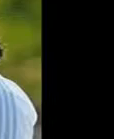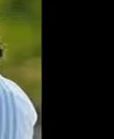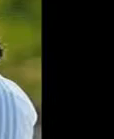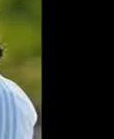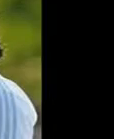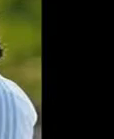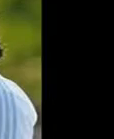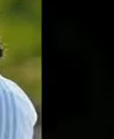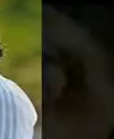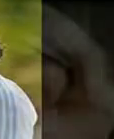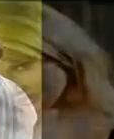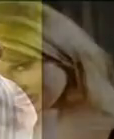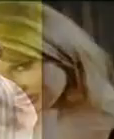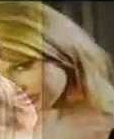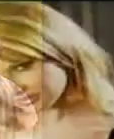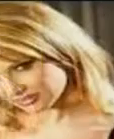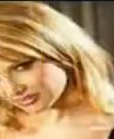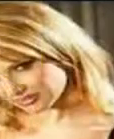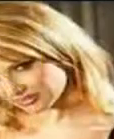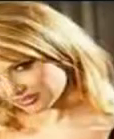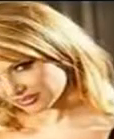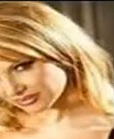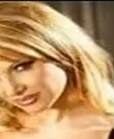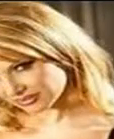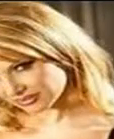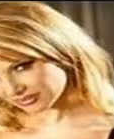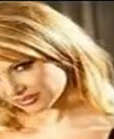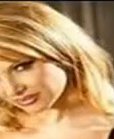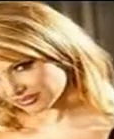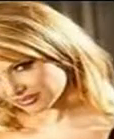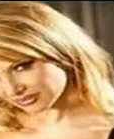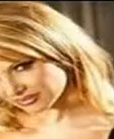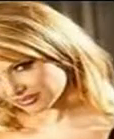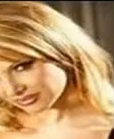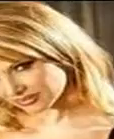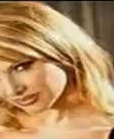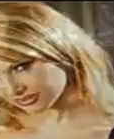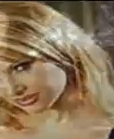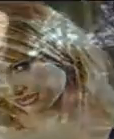desesperado. Ó, Tevinho, põe esta camisola pra dentro, assim mais parece um espantado.